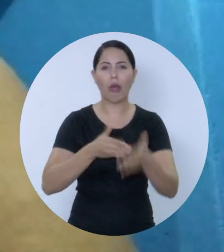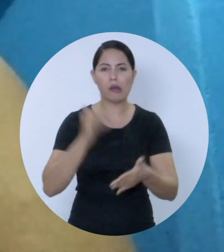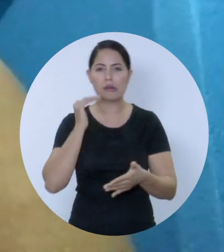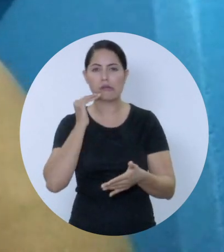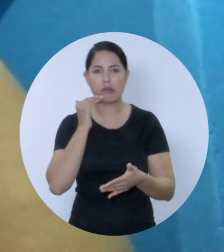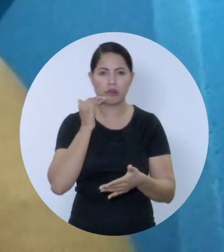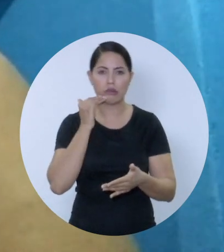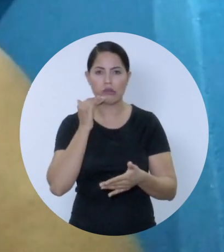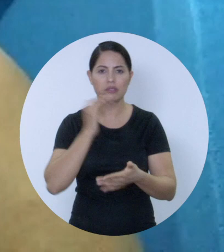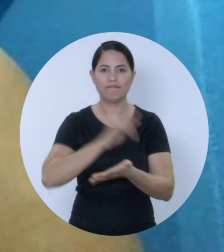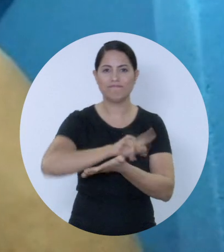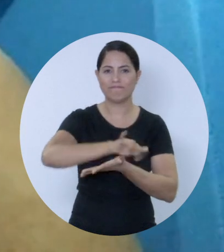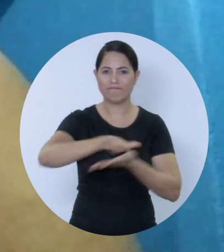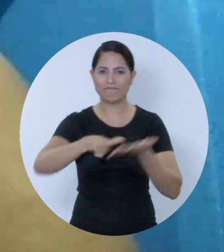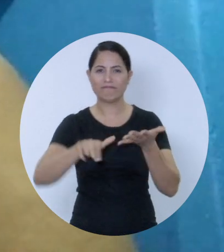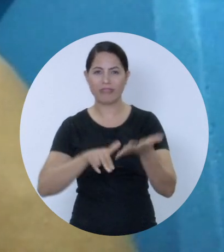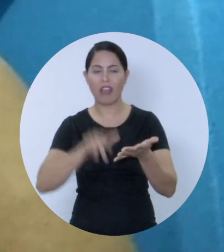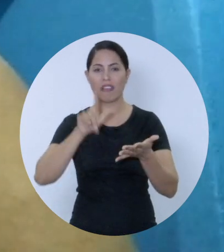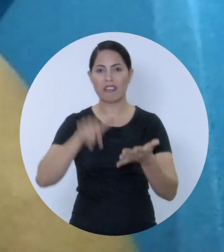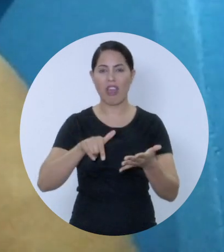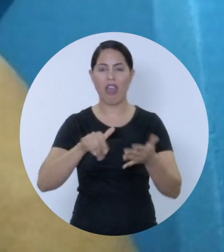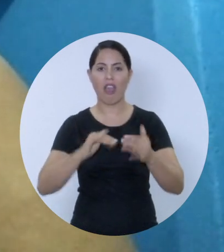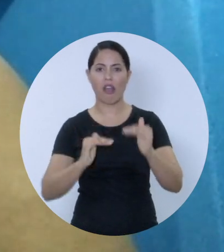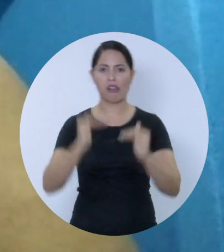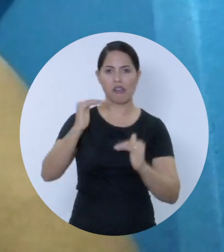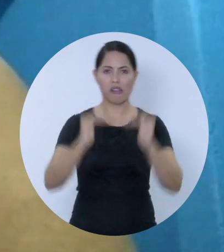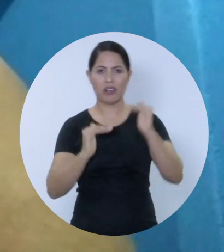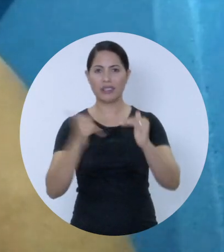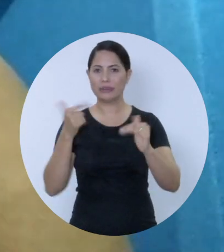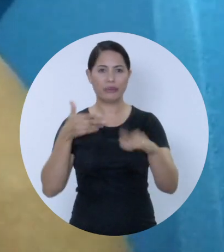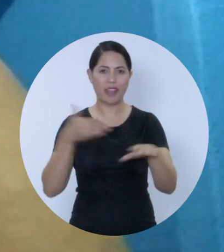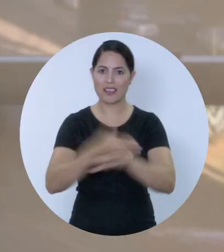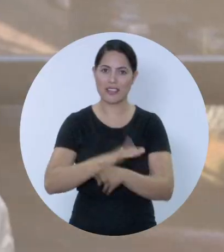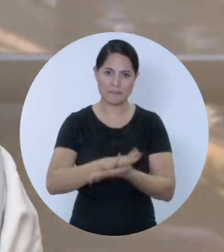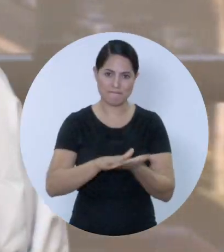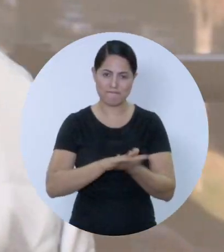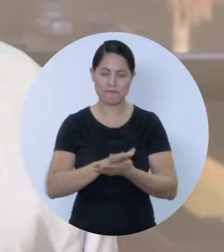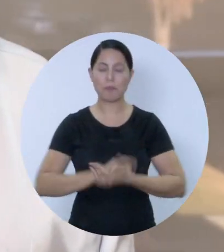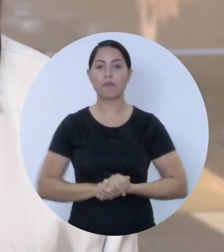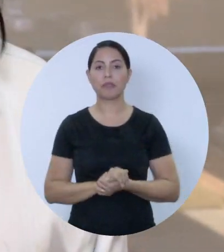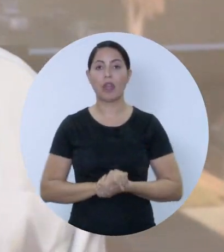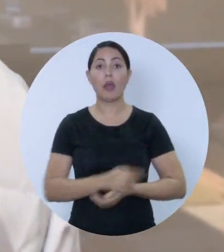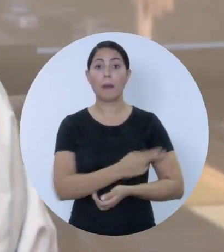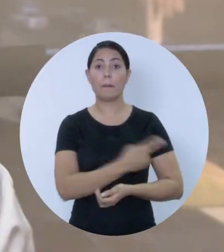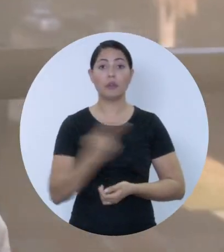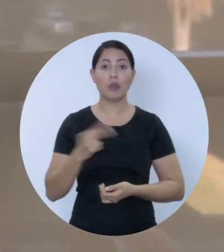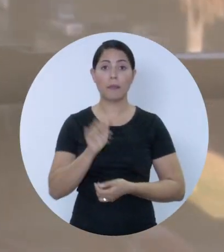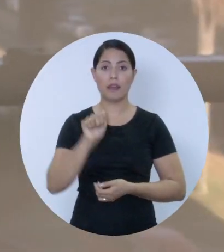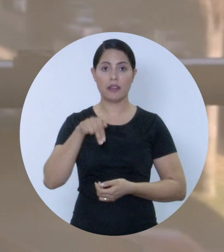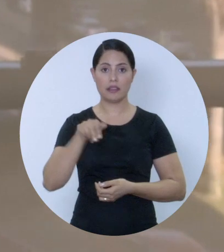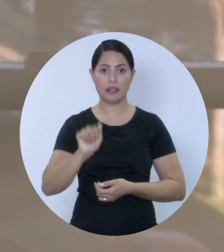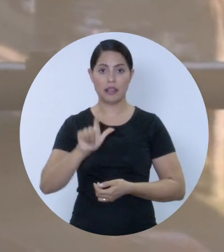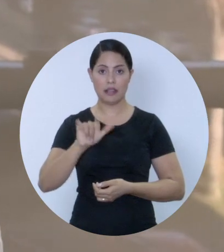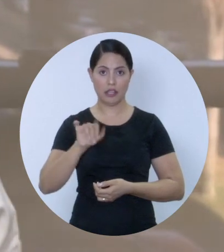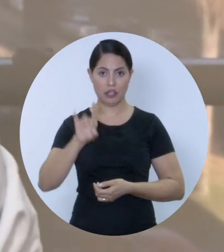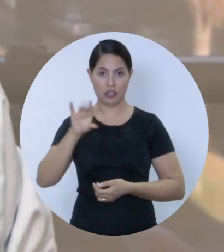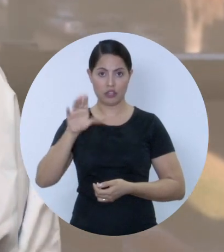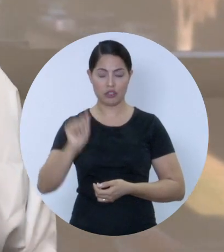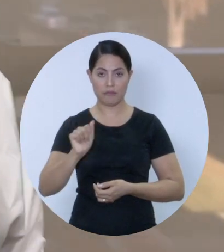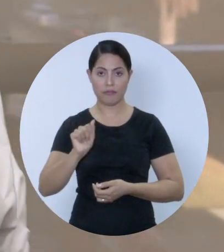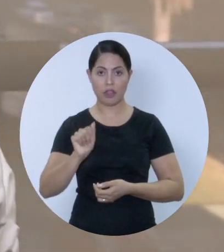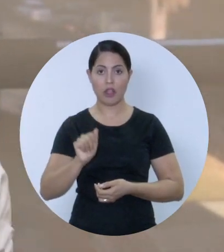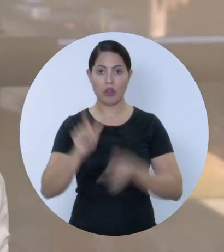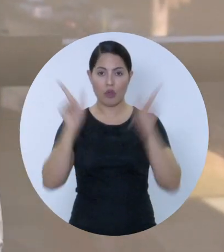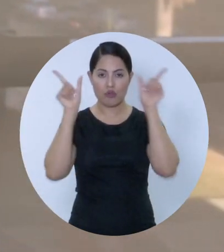por causa dos meio-fio que são altos, não tem acesso. Meu nome é Ana Lídia, eu